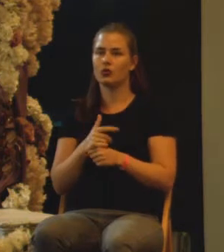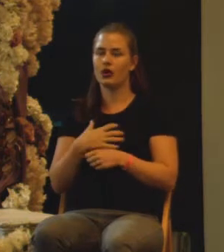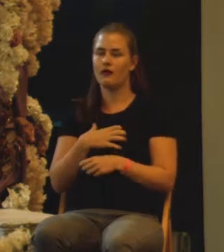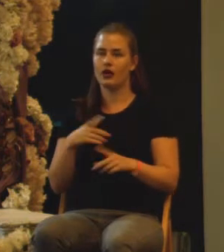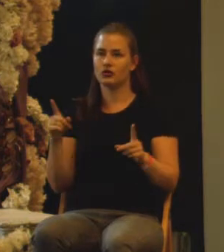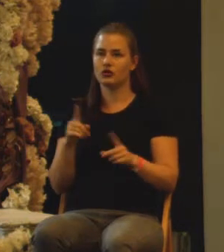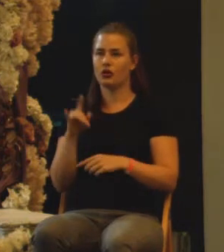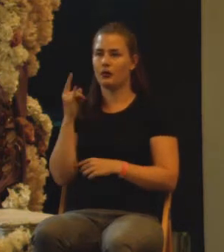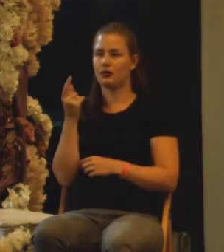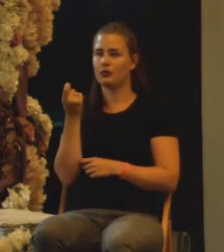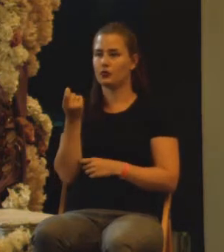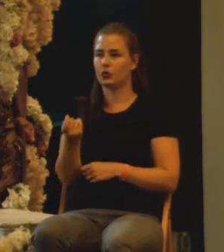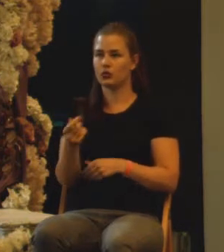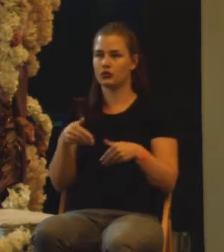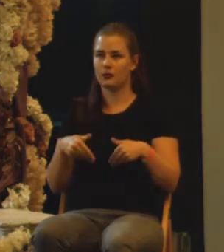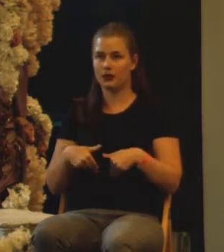ребенок немного поголодал.